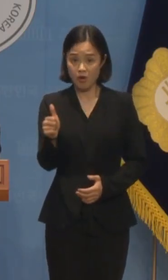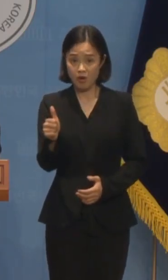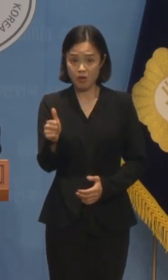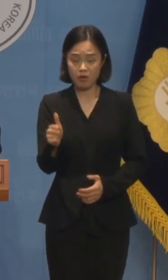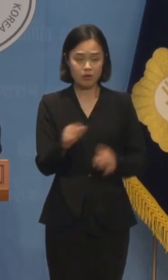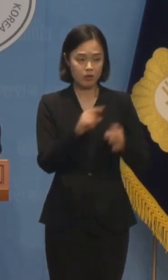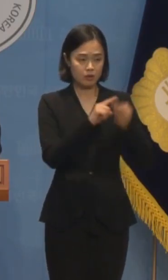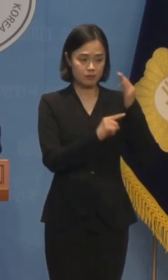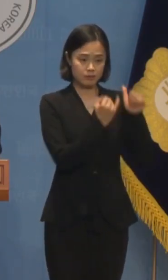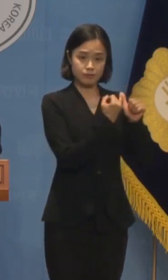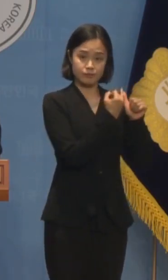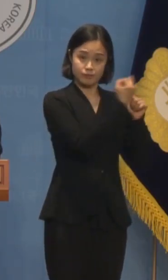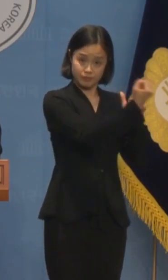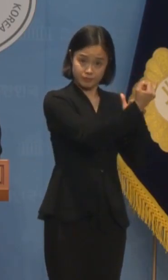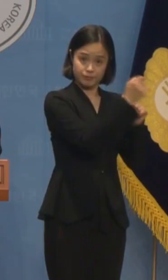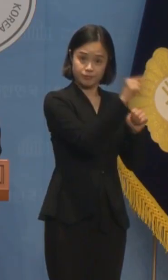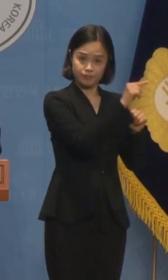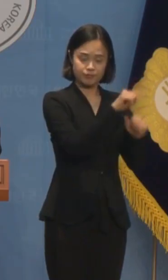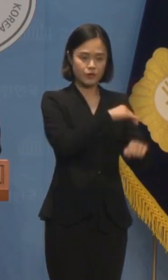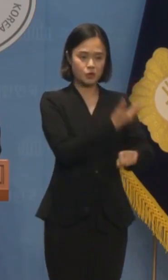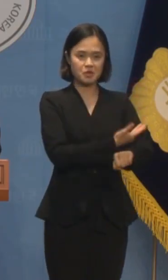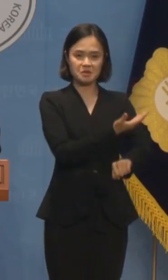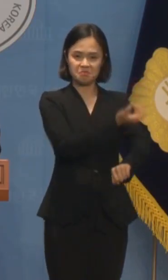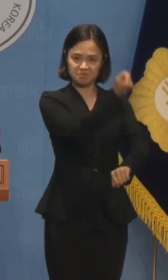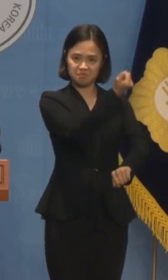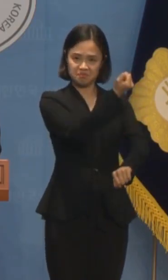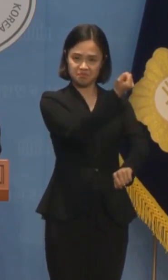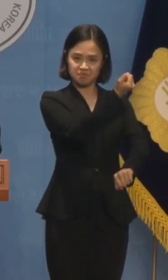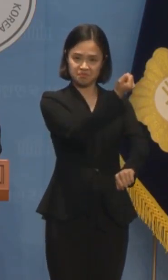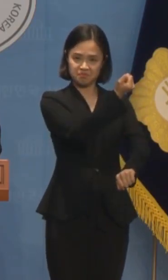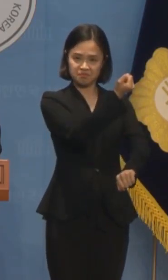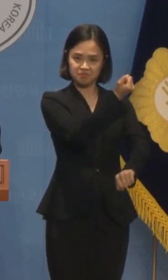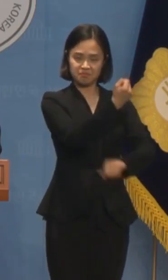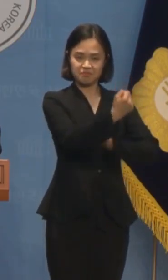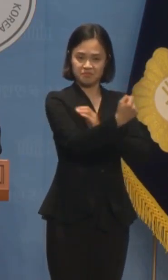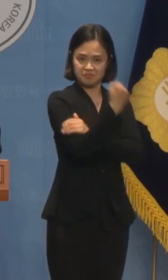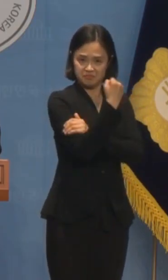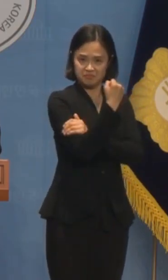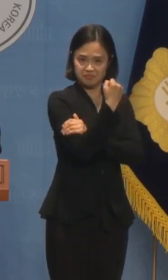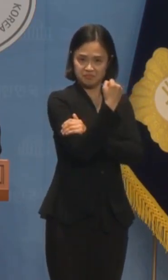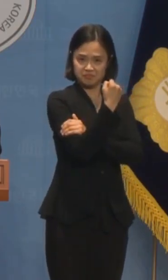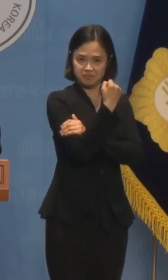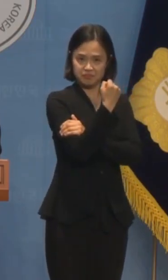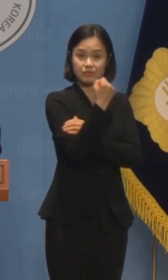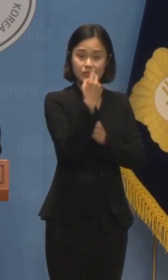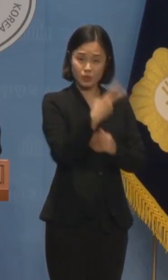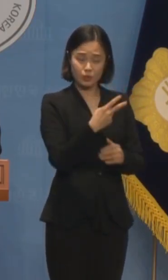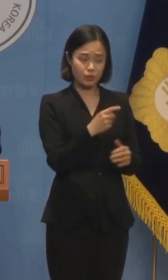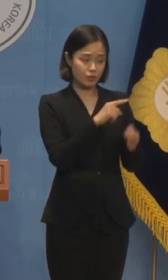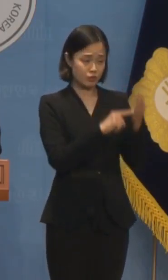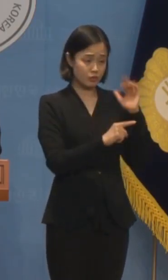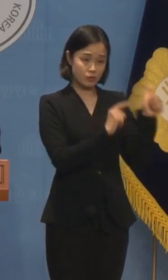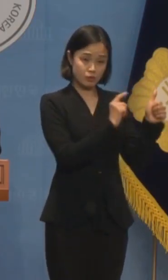여사를 권력을 준 사람, 윤석열 대통령을 장님무사라고 지칭했습니다.